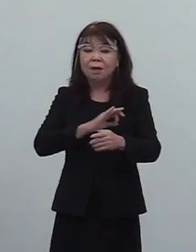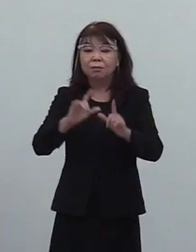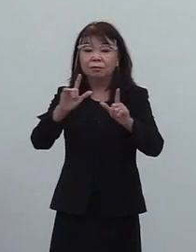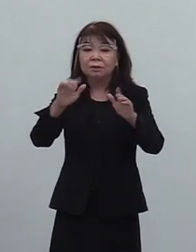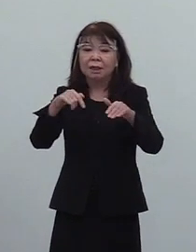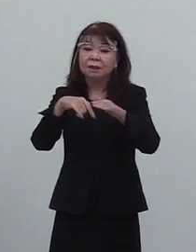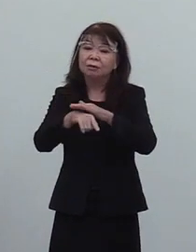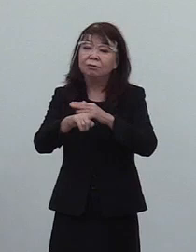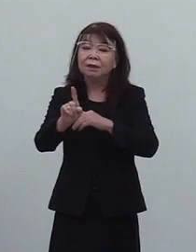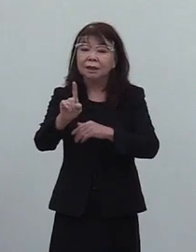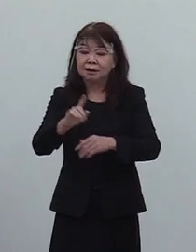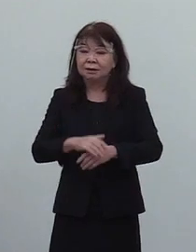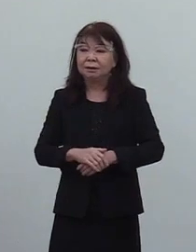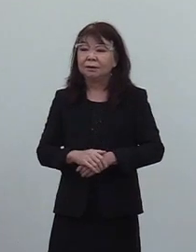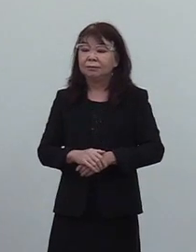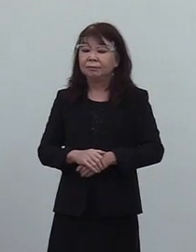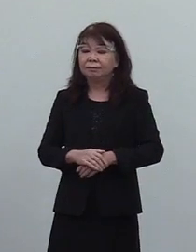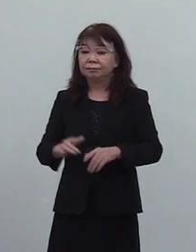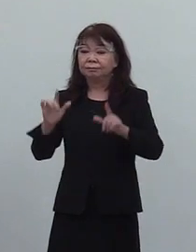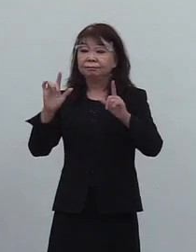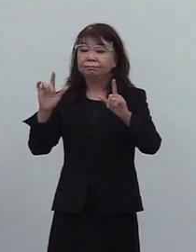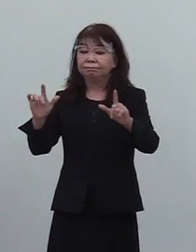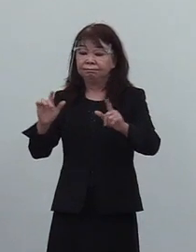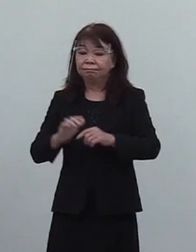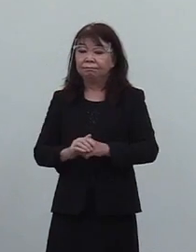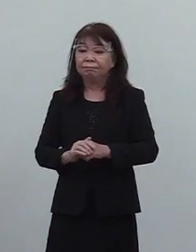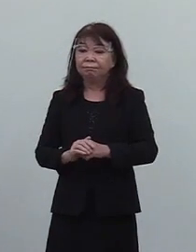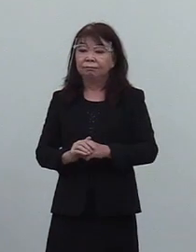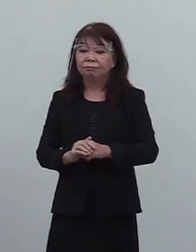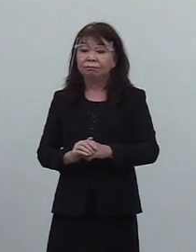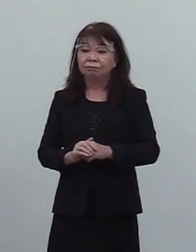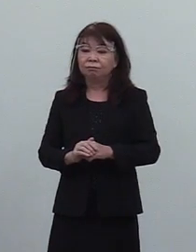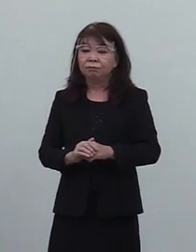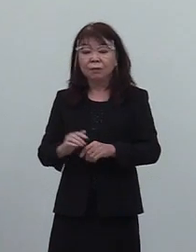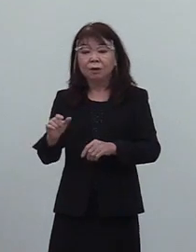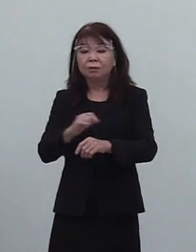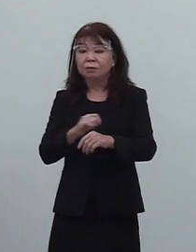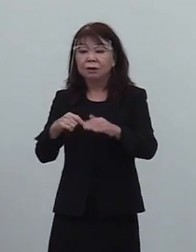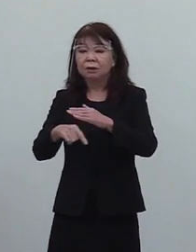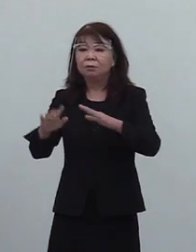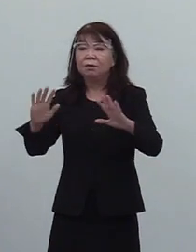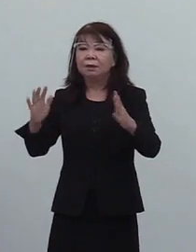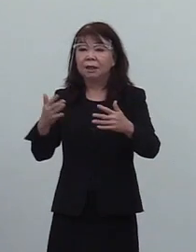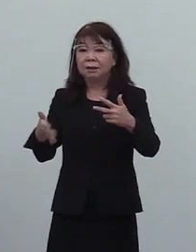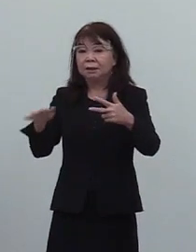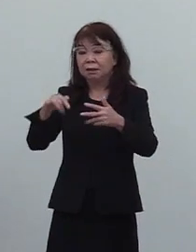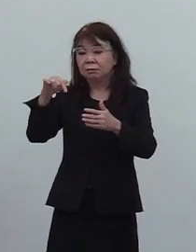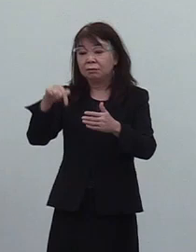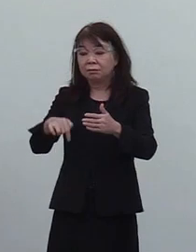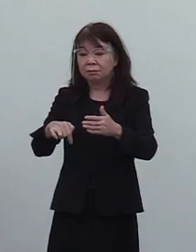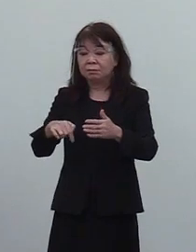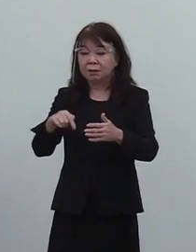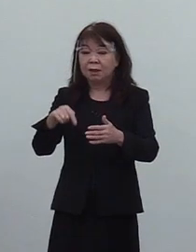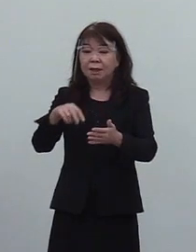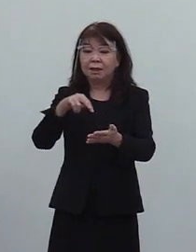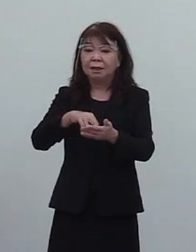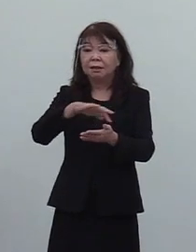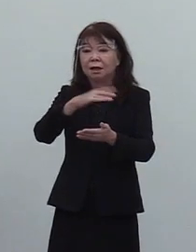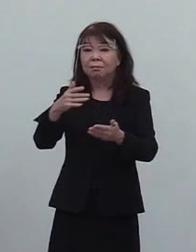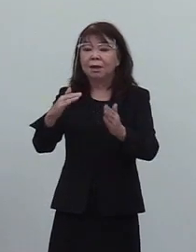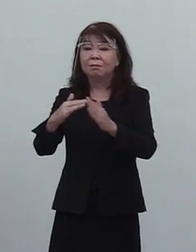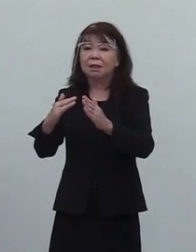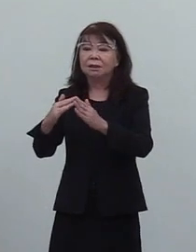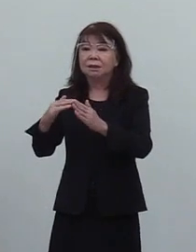。施設の方としてですね、こちらの場合は立山町のということ